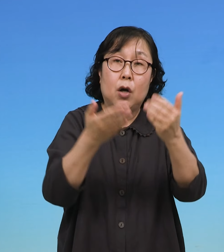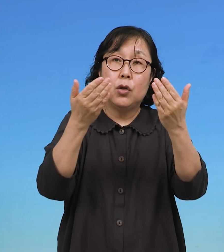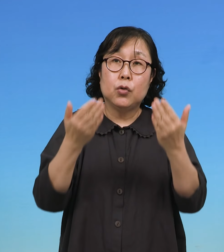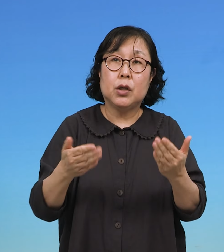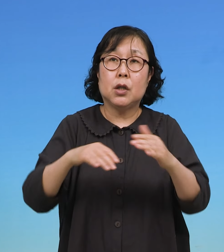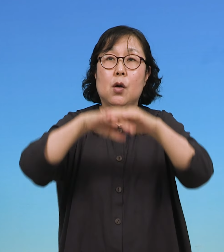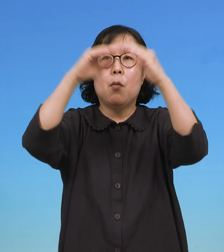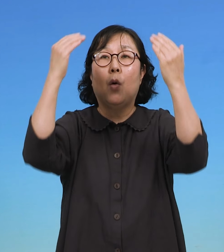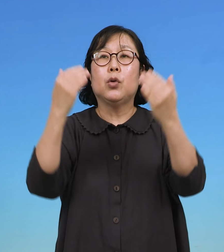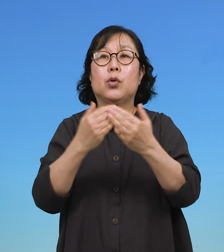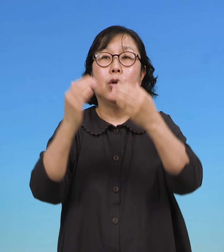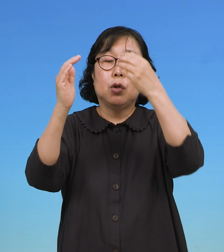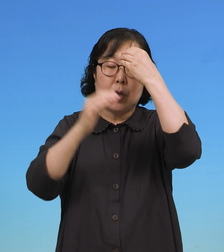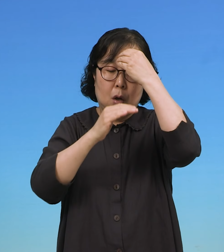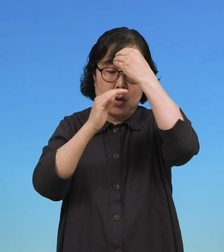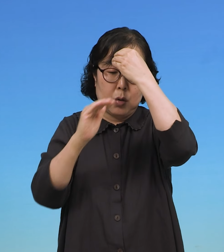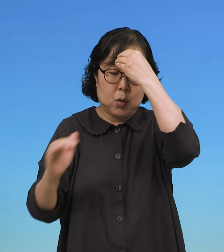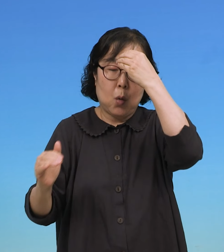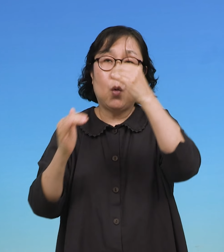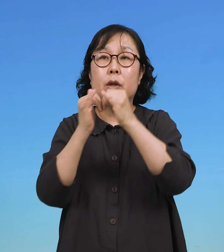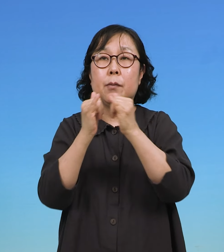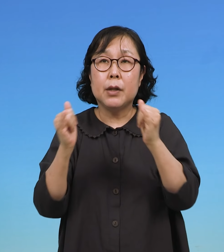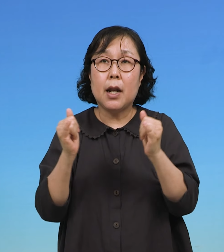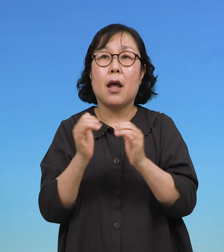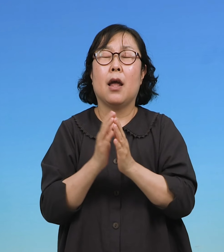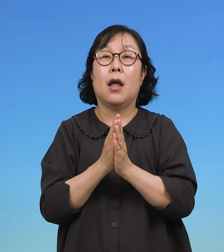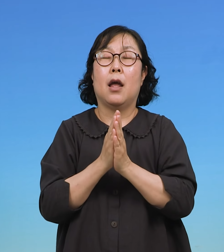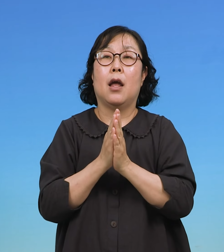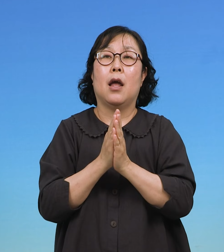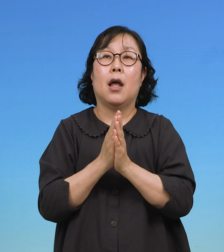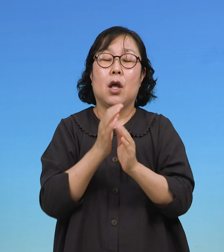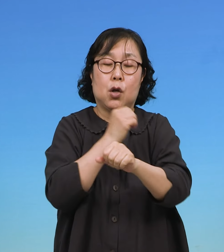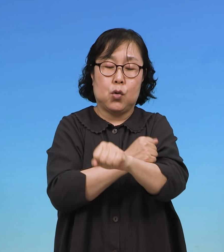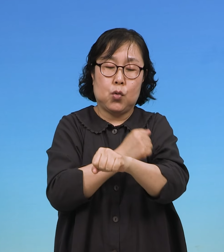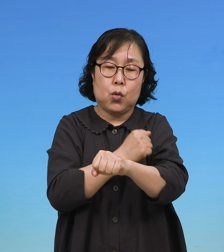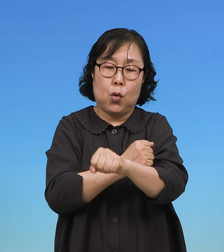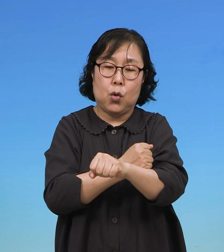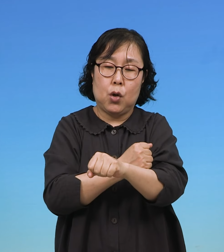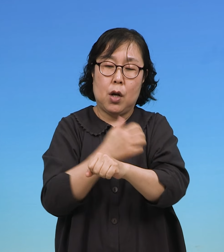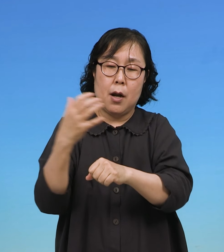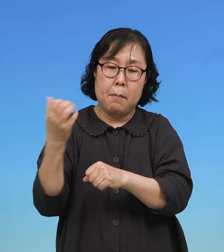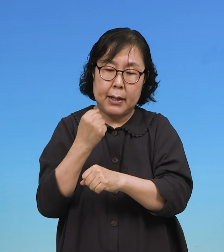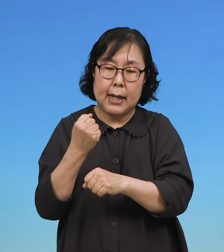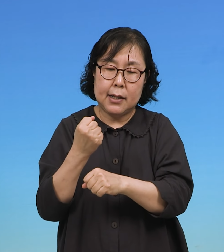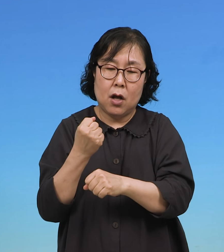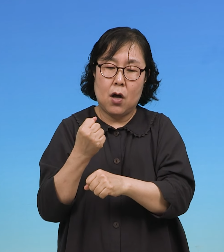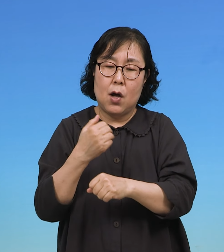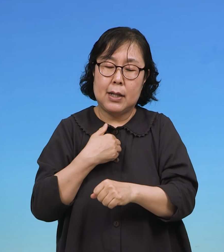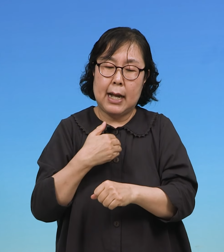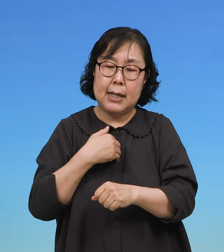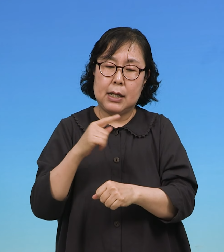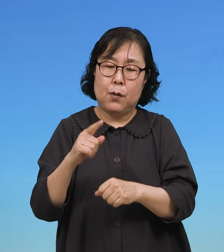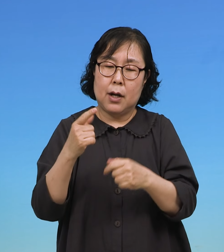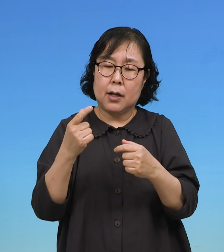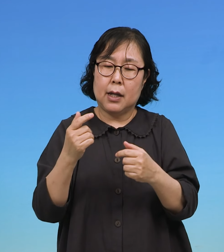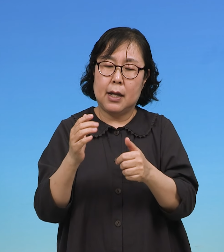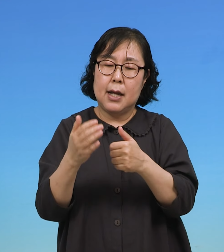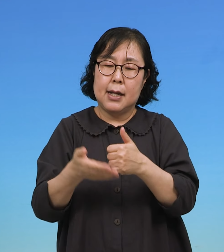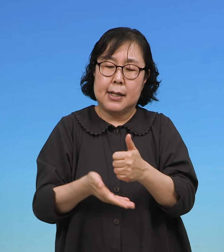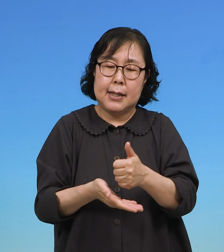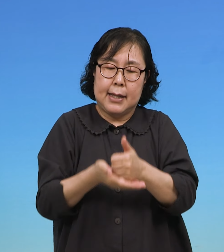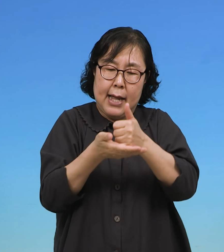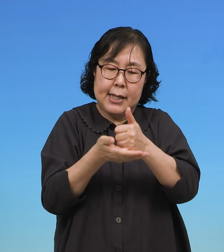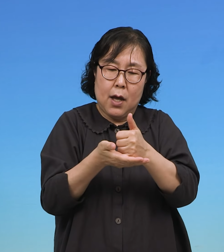애를 쓰시는 그 모든 성도님들의 수고를 받아가지고 난 이런 대접받을 자격이 있지, 그러면 이건